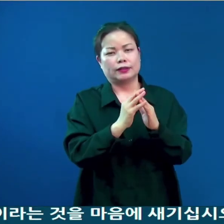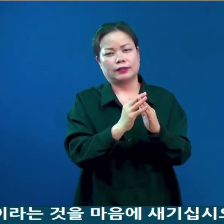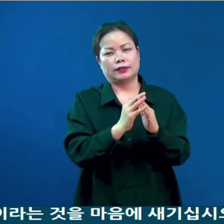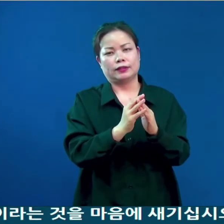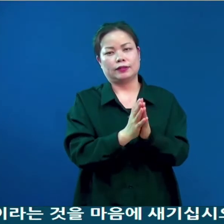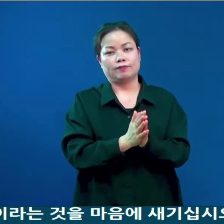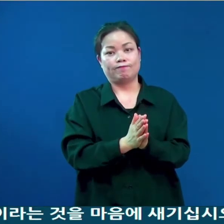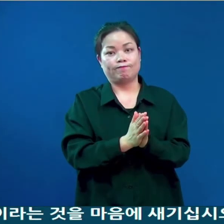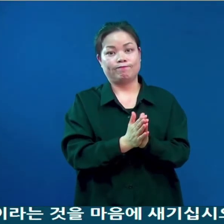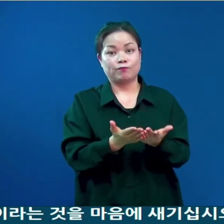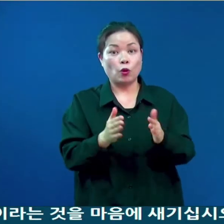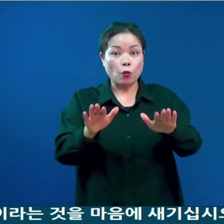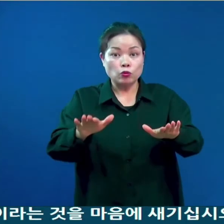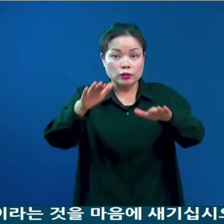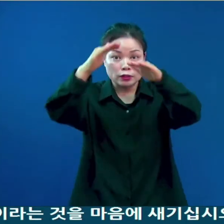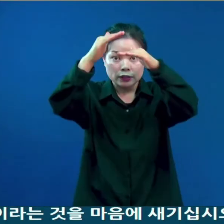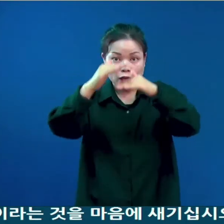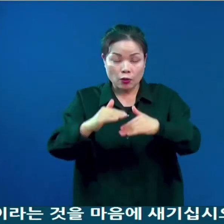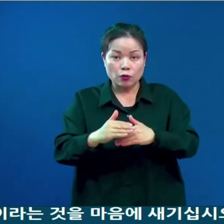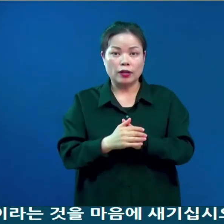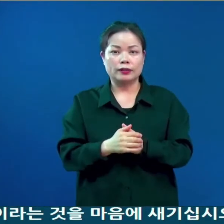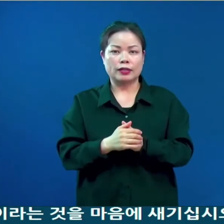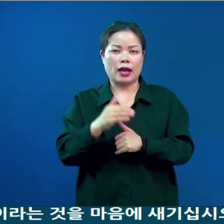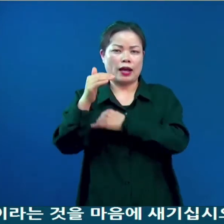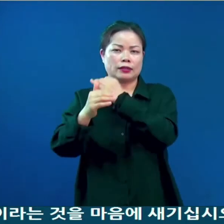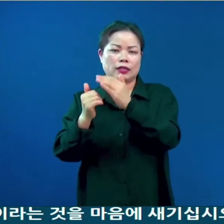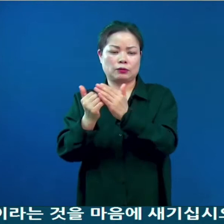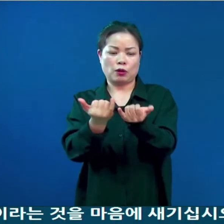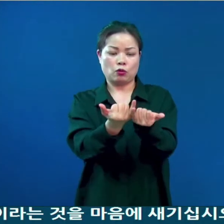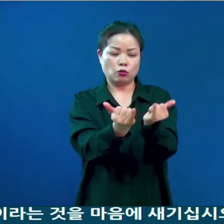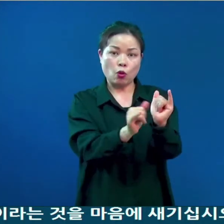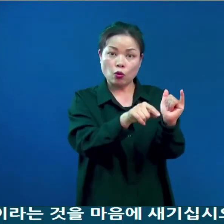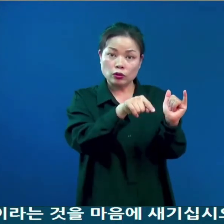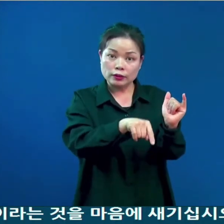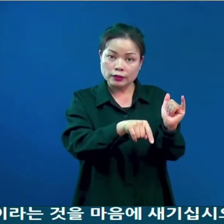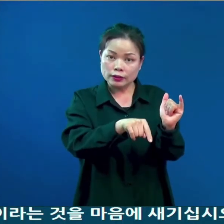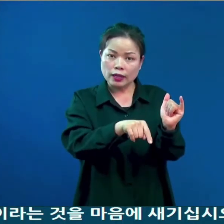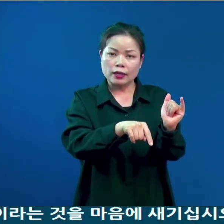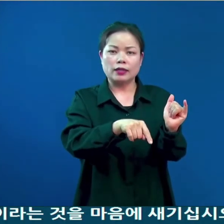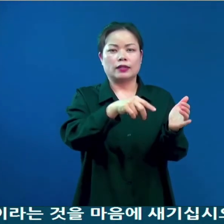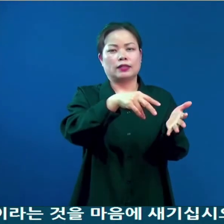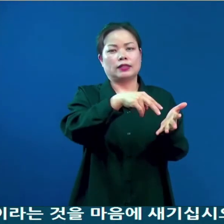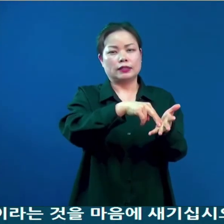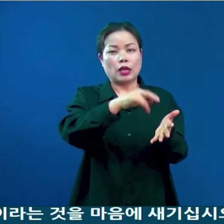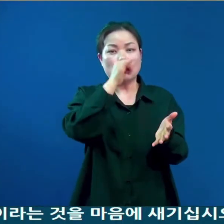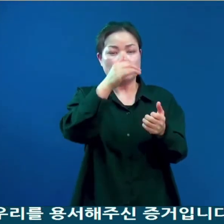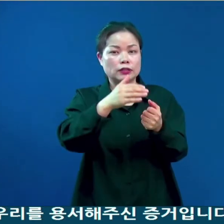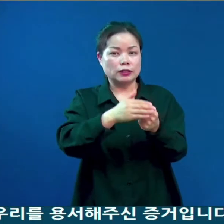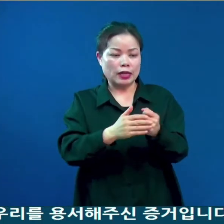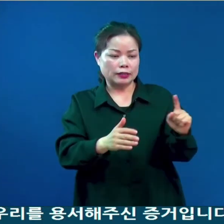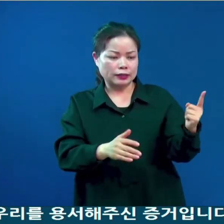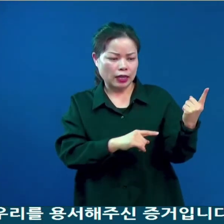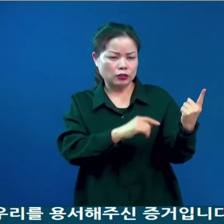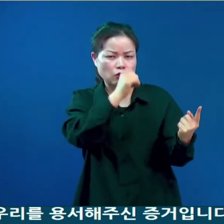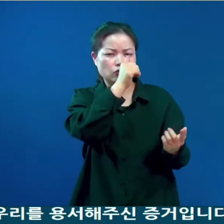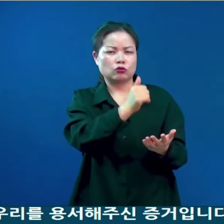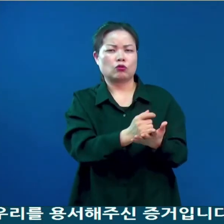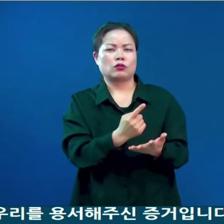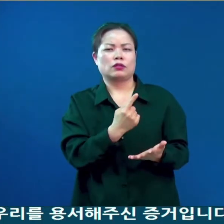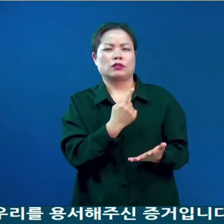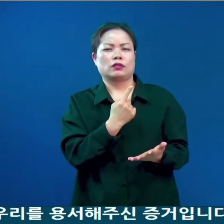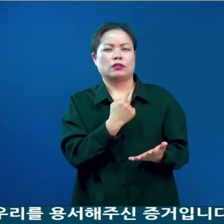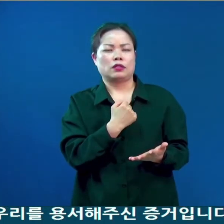책입니다. 오늘 본문 말씀은 하나님의 공동체가 세워질 때에 다윗에 대한 속죄의